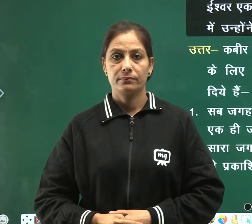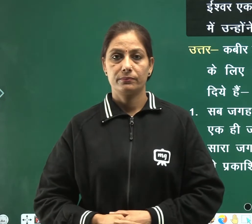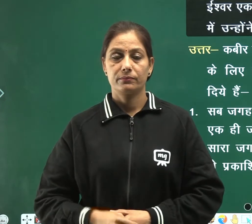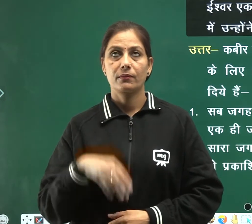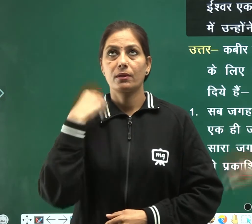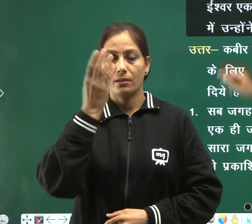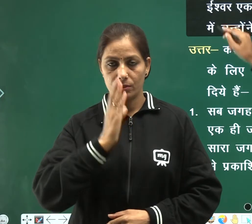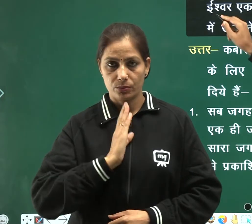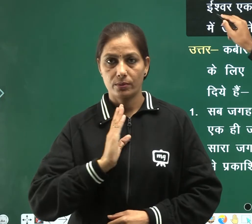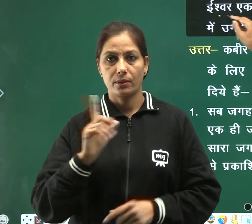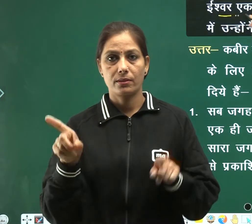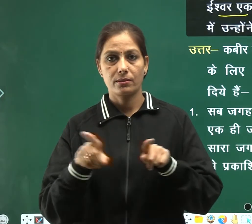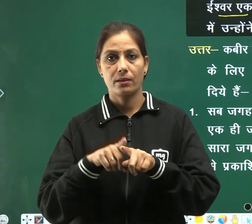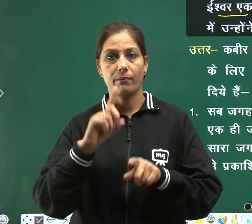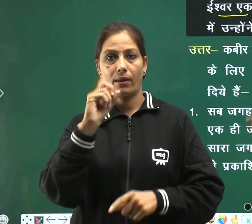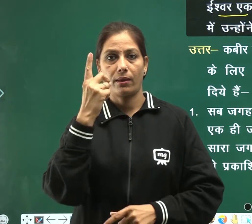ईश्वर एक है।